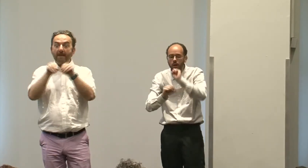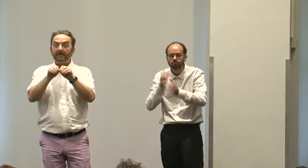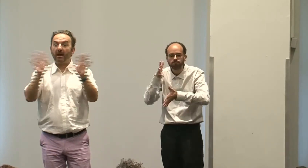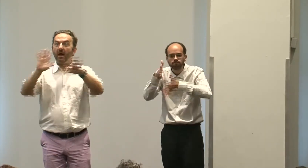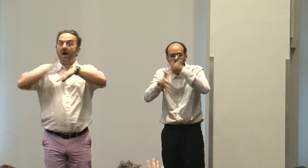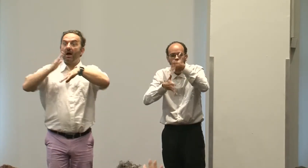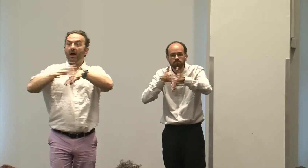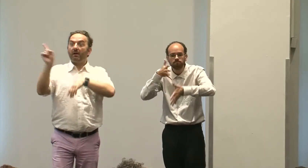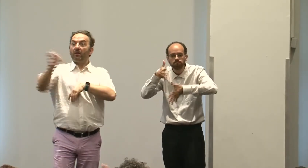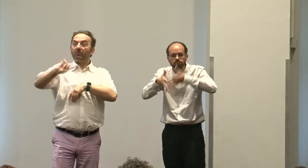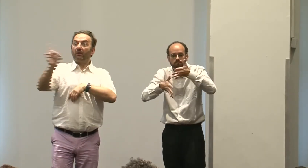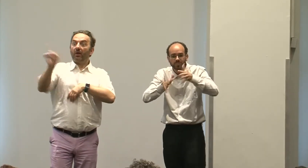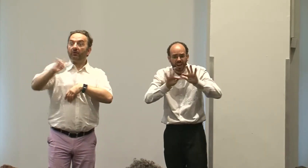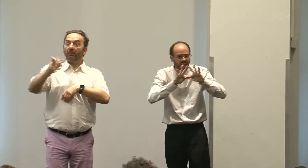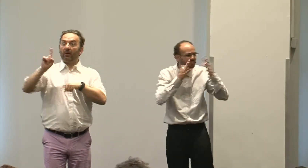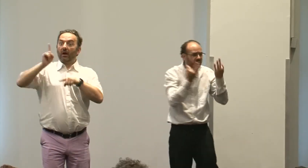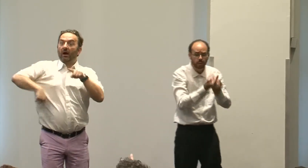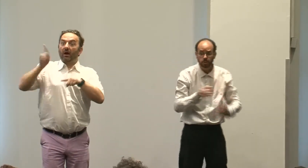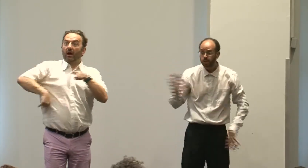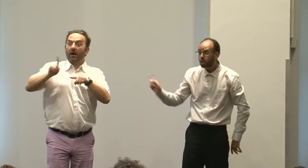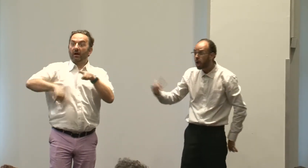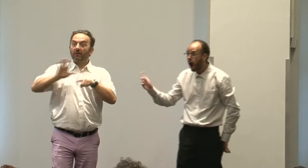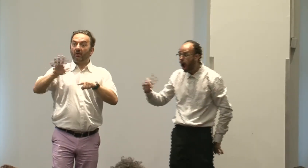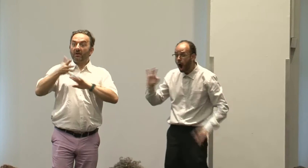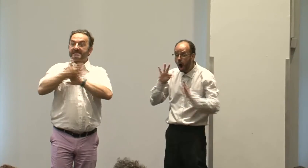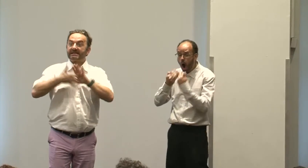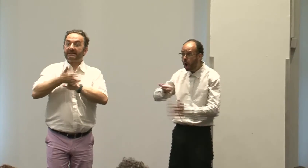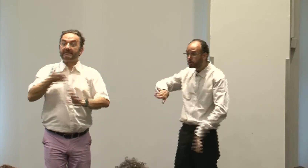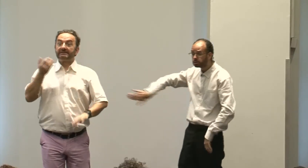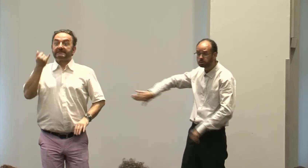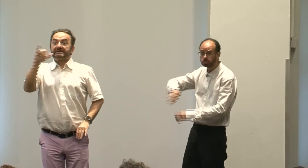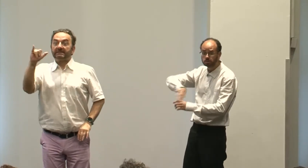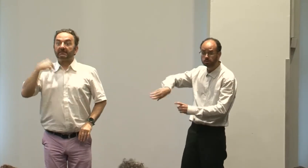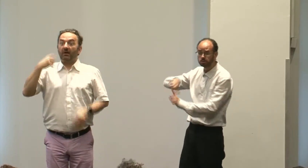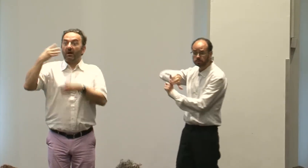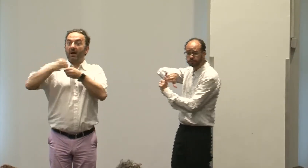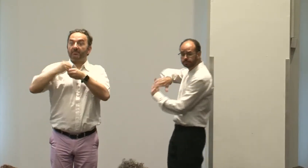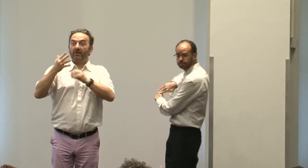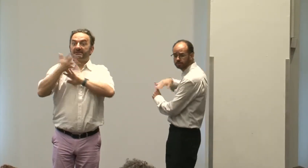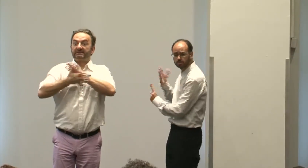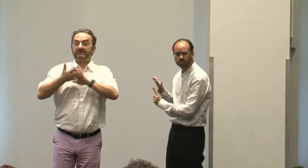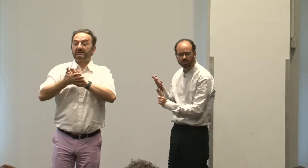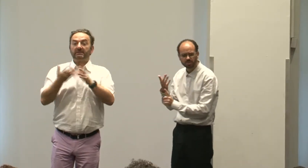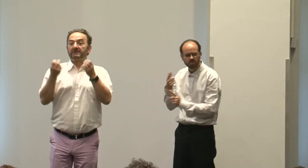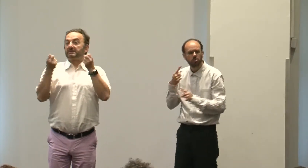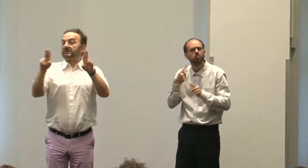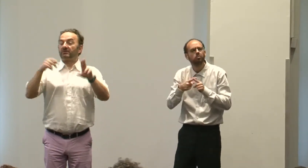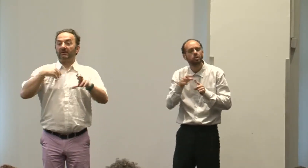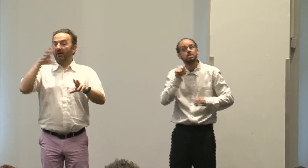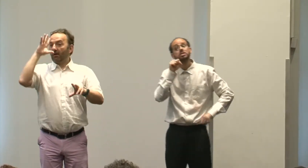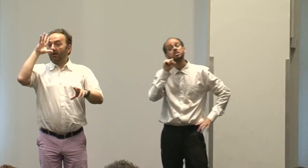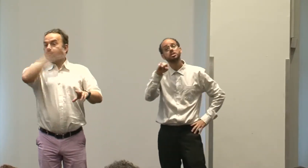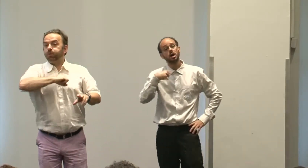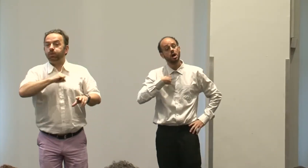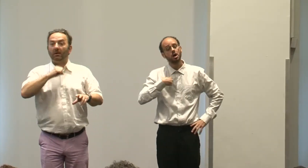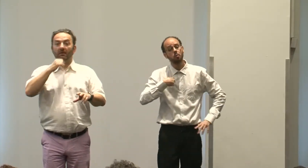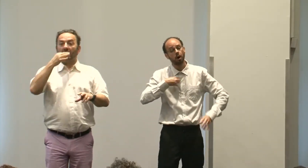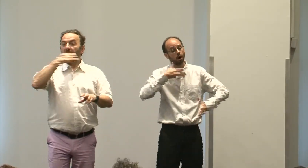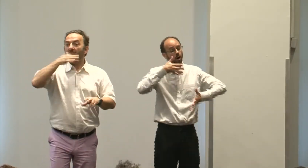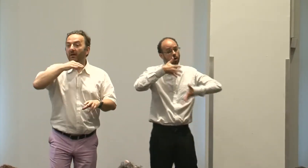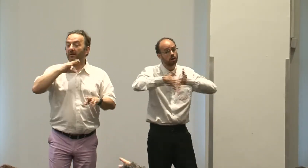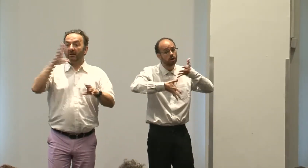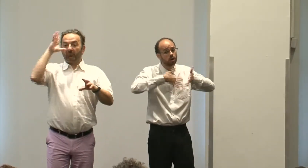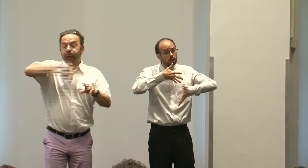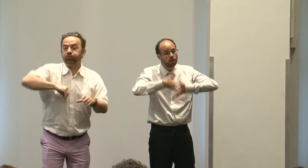Então, lá foi uma das primeiras vezes que eu comecei a aprender língua de sinais. A minha família dizia que que eu não deveria fazer